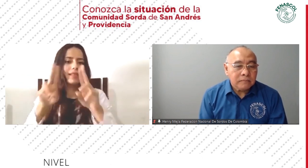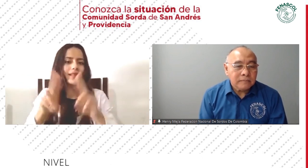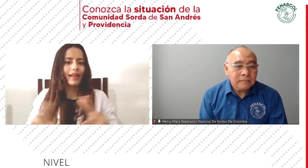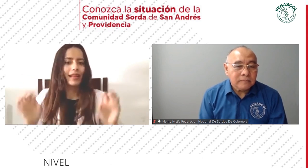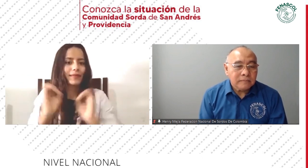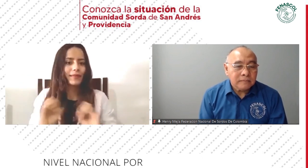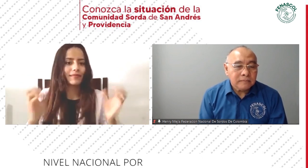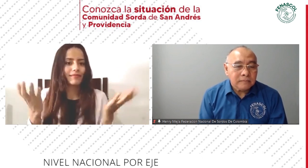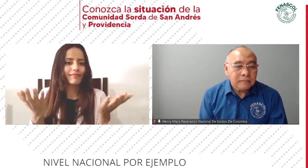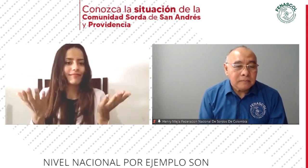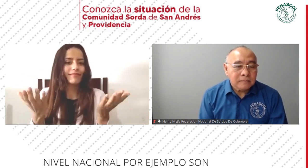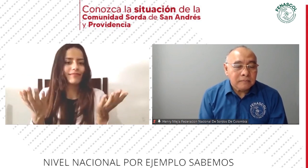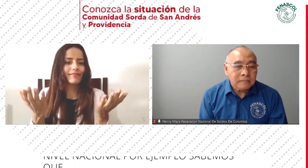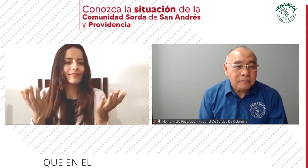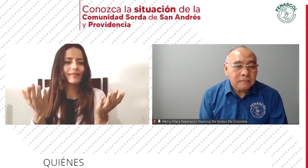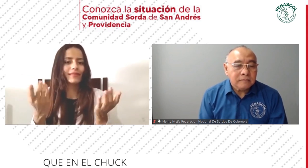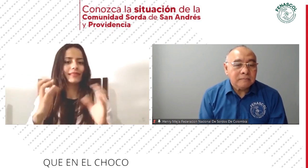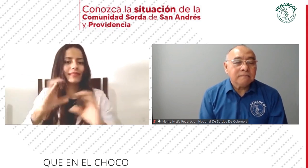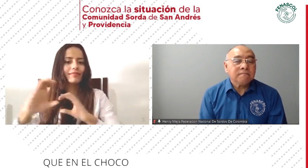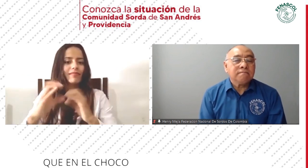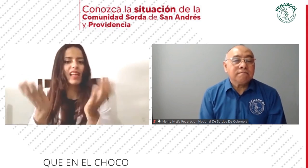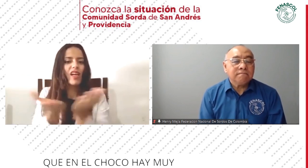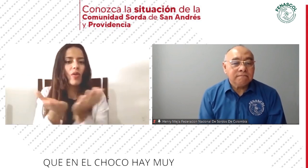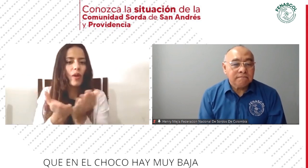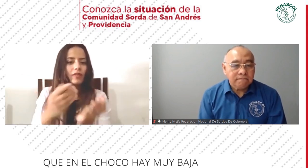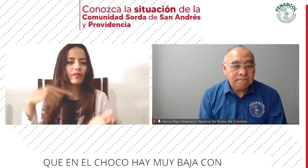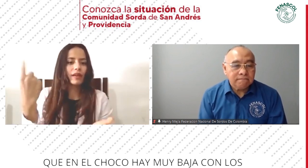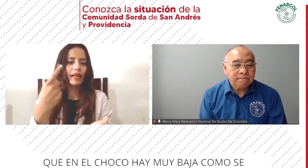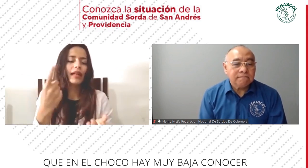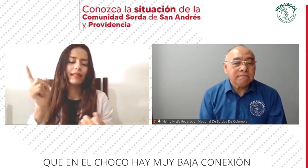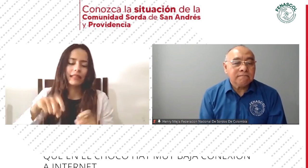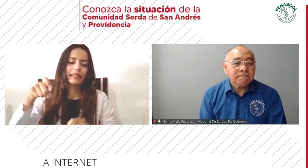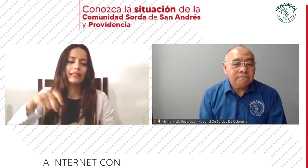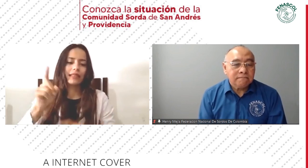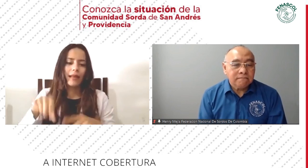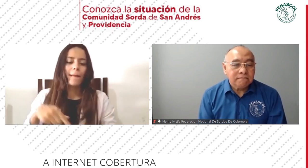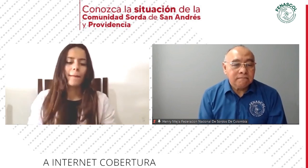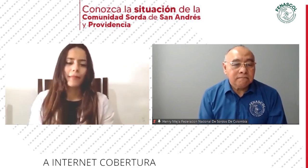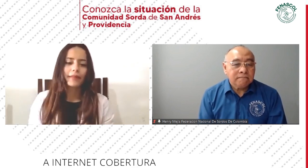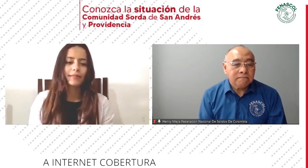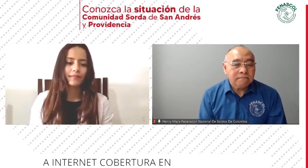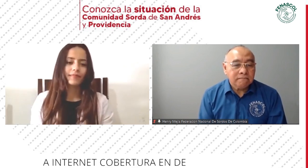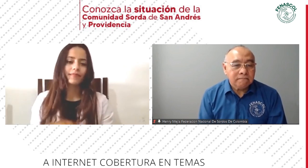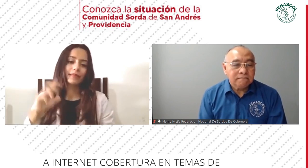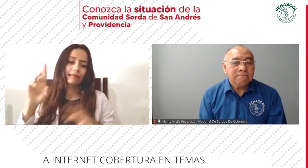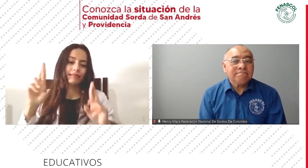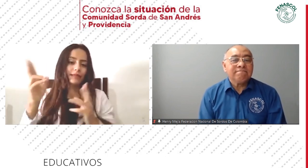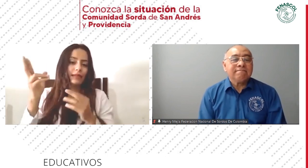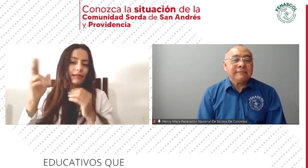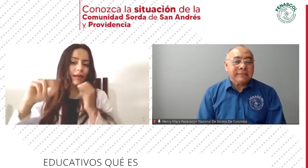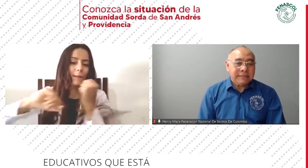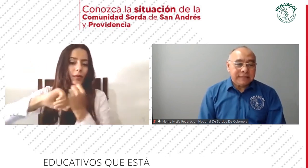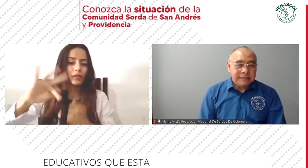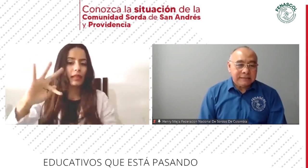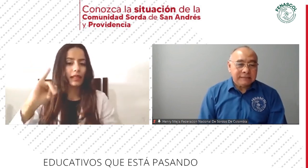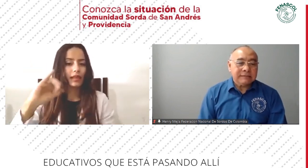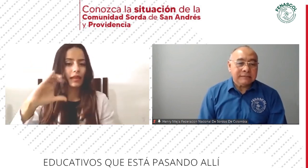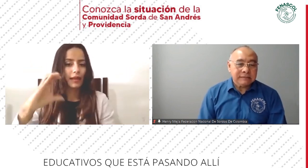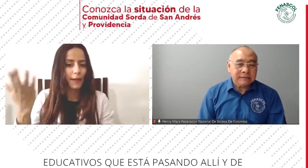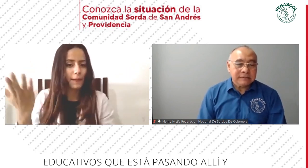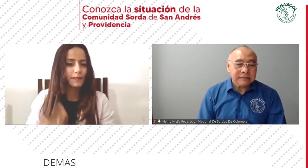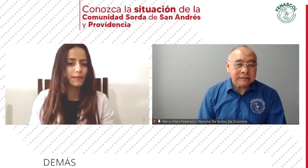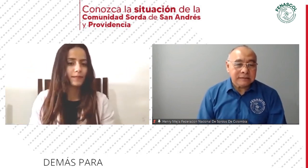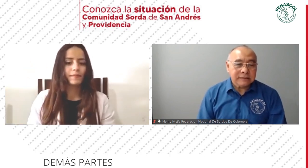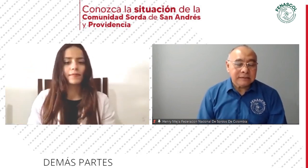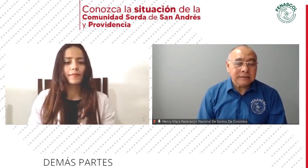nacional por ejemplo sabemos que en el choco hay muy baja conexión a internet cobertura en temas educativos qué está pasando allí y